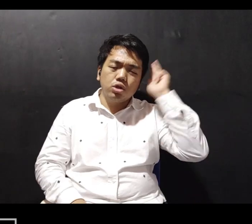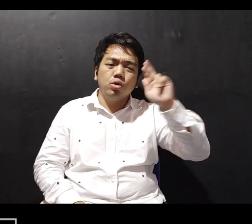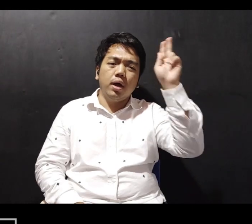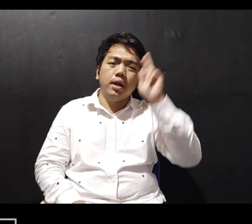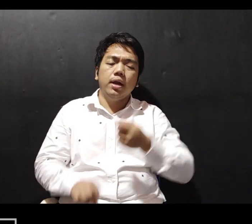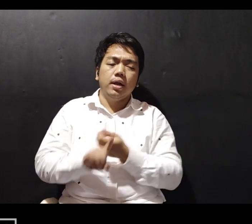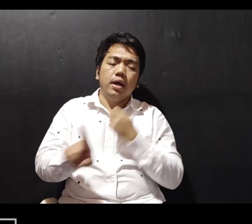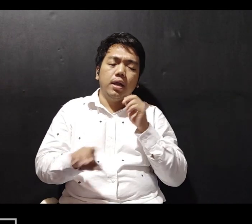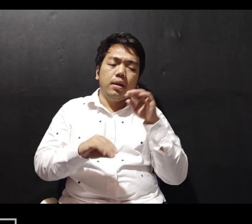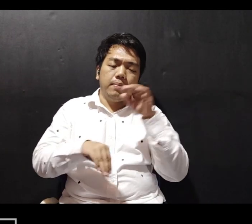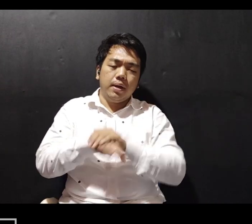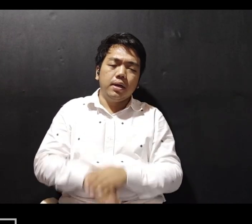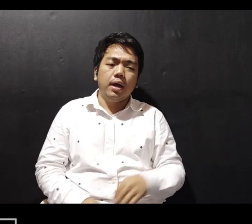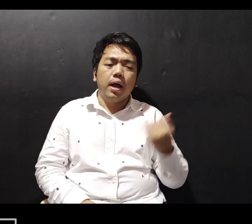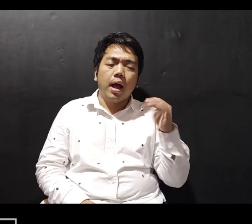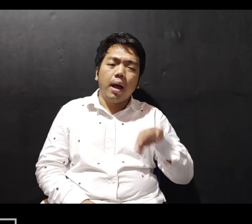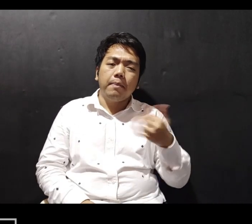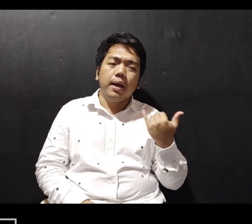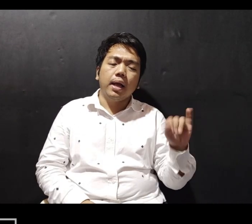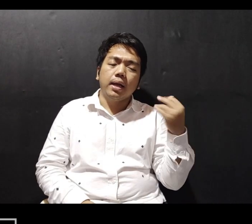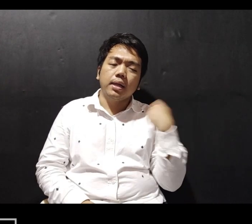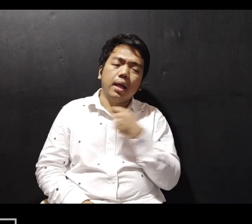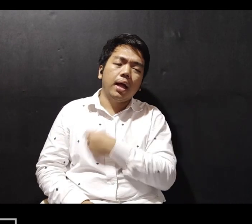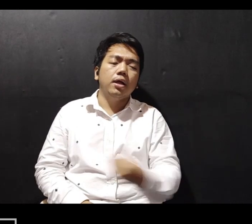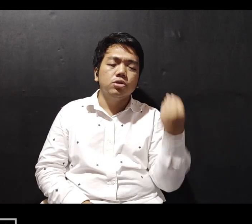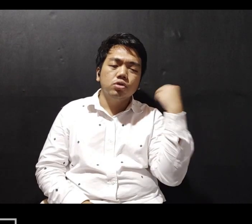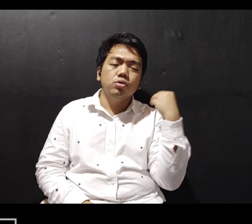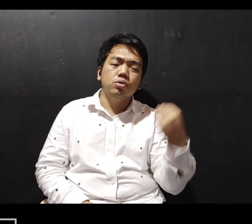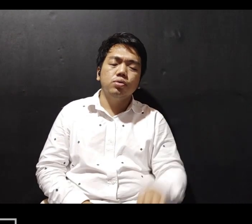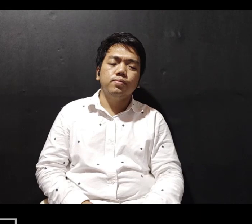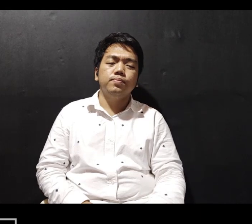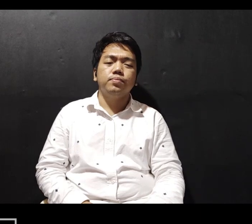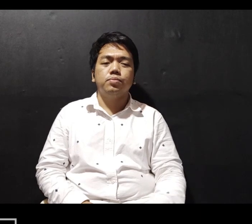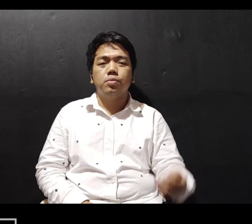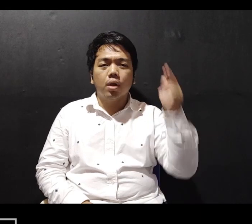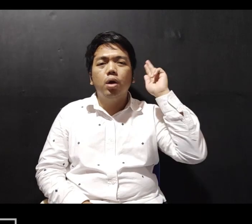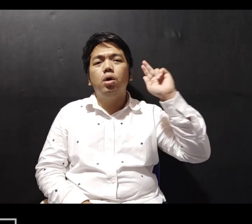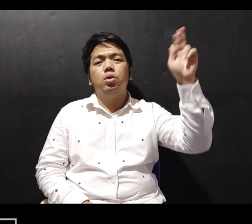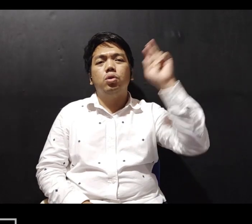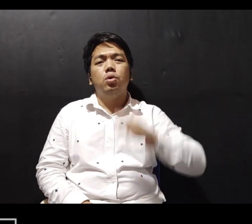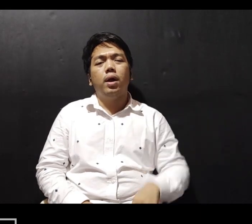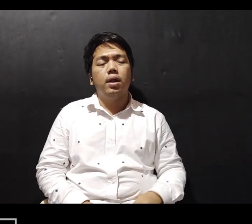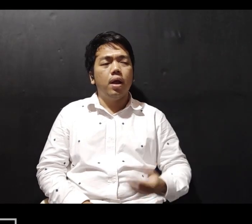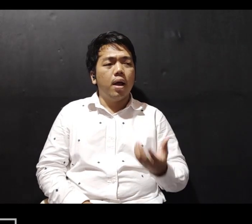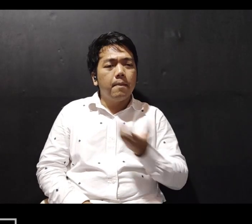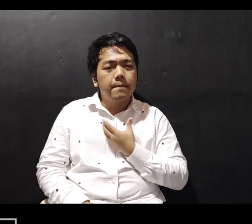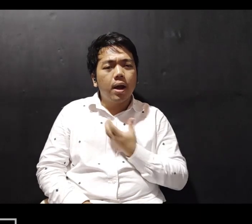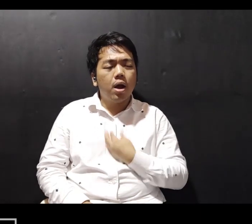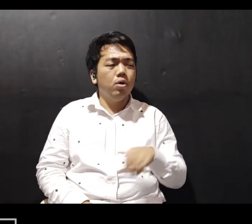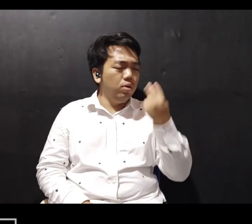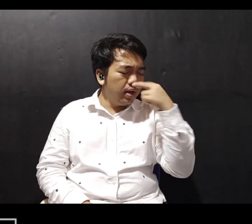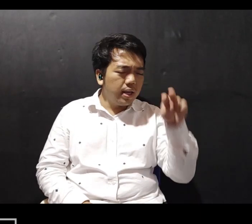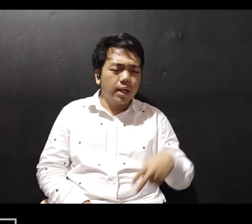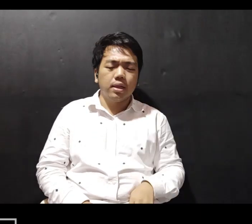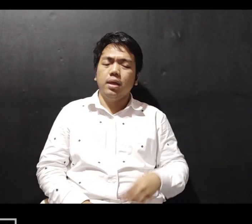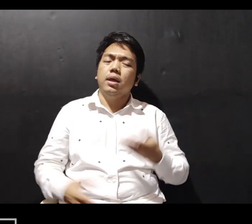Tuhan lebih tertarik akan perubahan yang terjadi dalam diri kita pada saat kita menunggu. Tuhan lebih tertarik akan melihat bagaimana